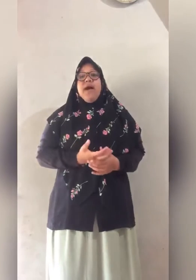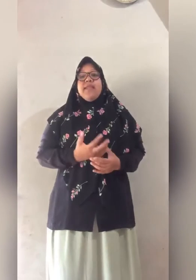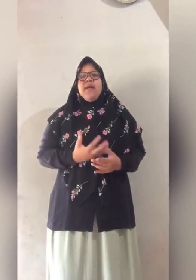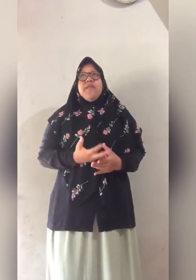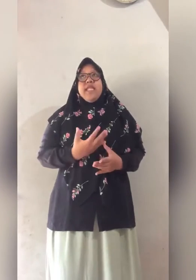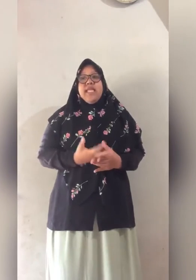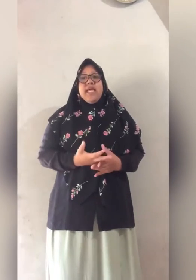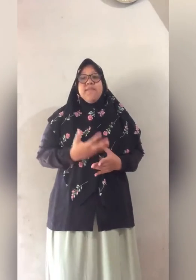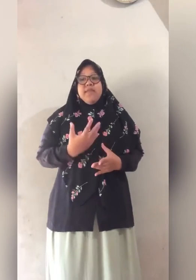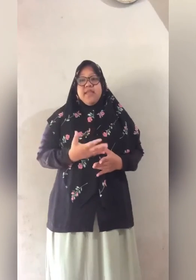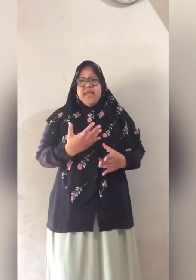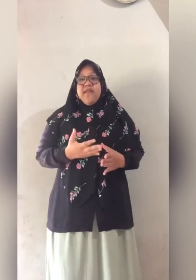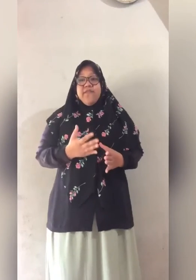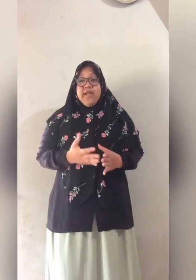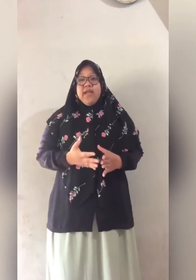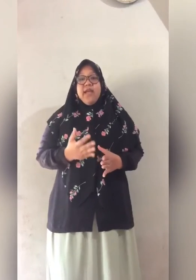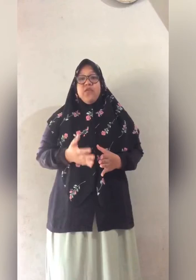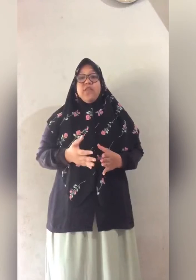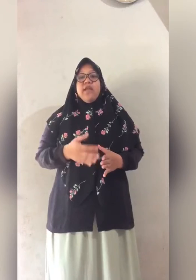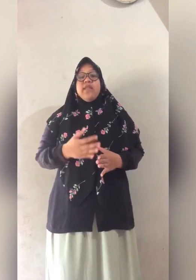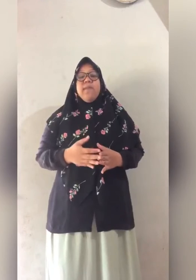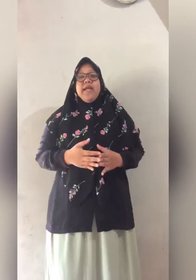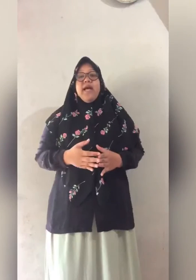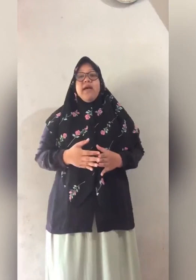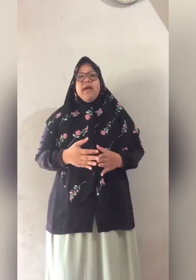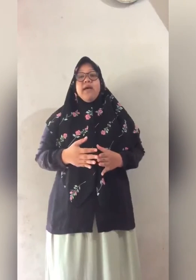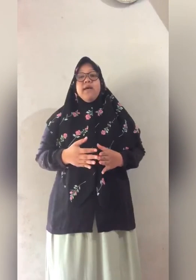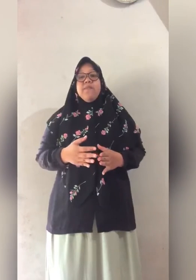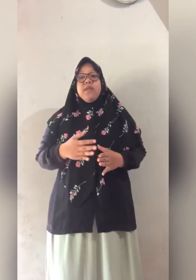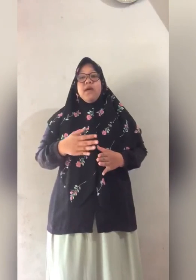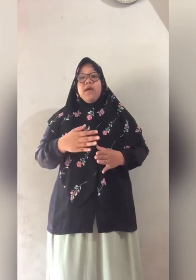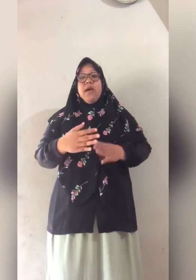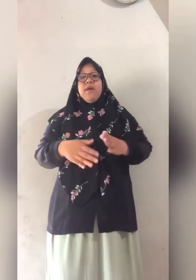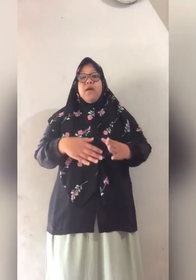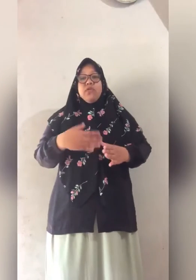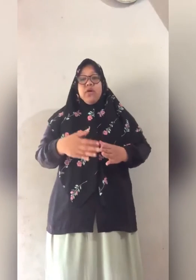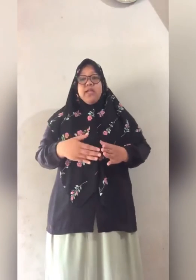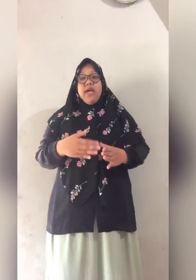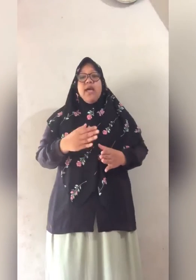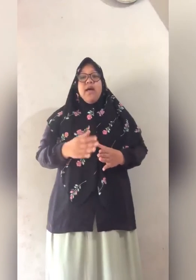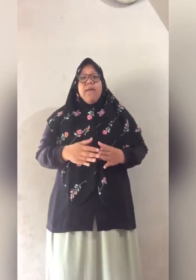antara BJT dan FET yaitu terletak pada yang mengontrolnya.